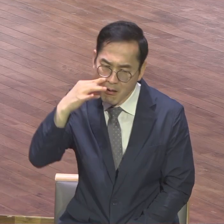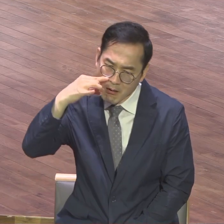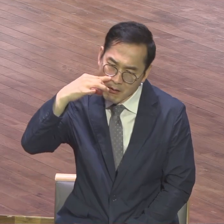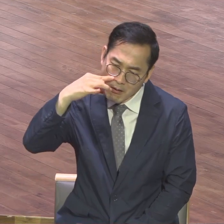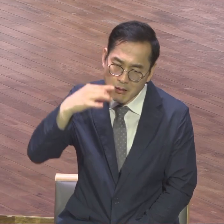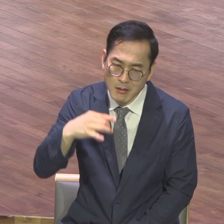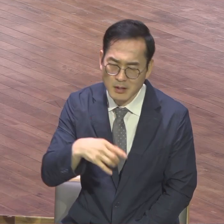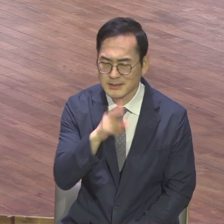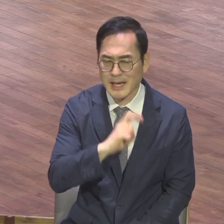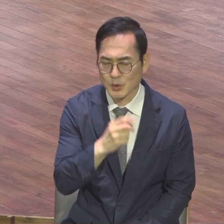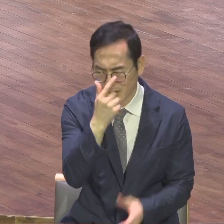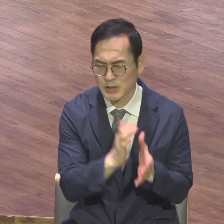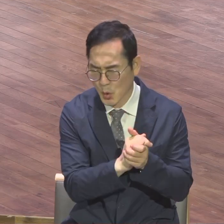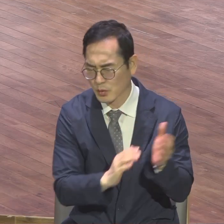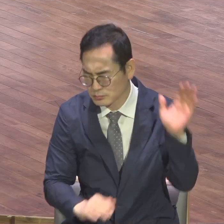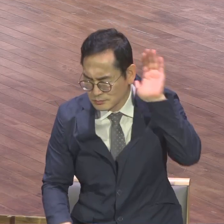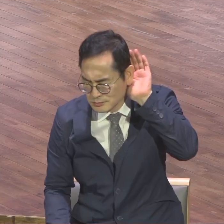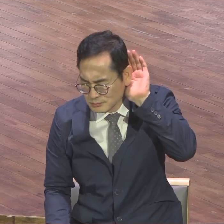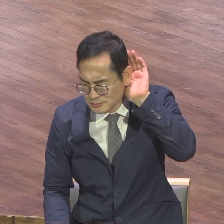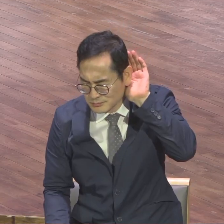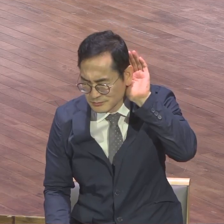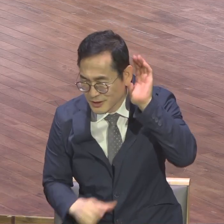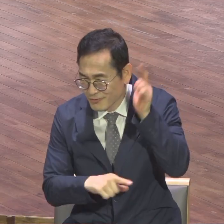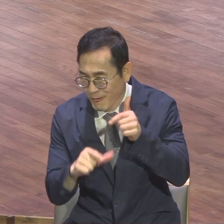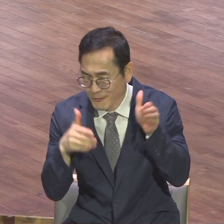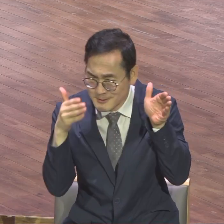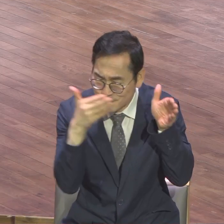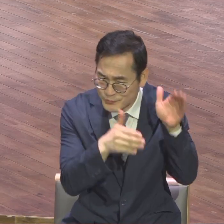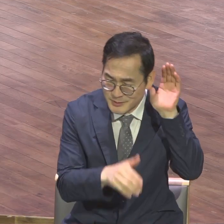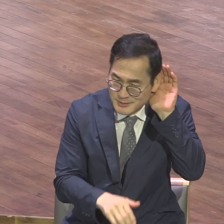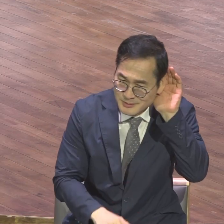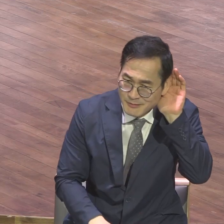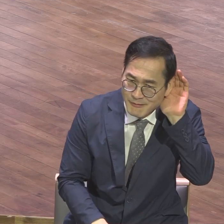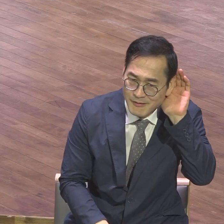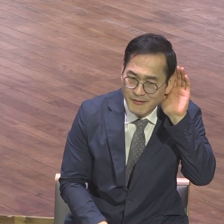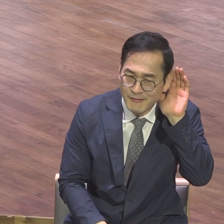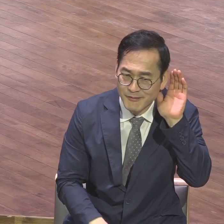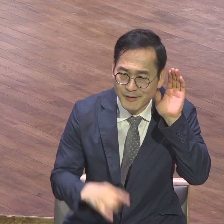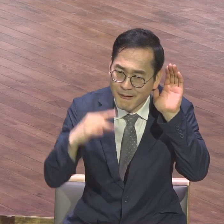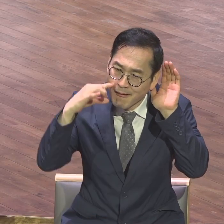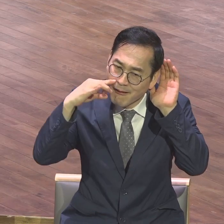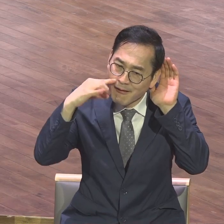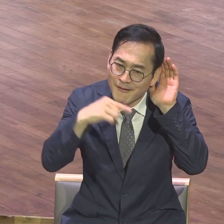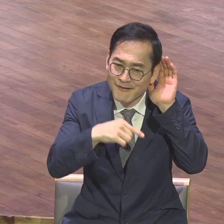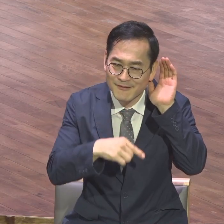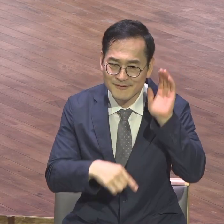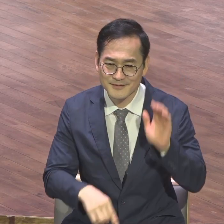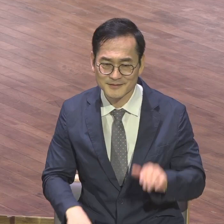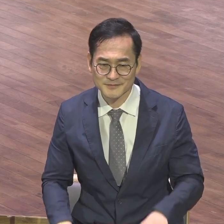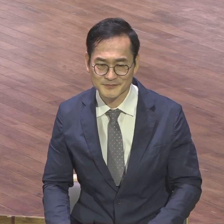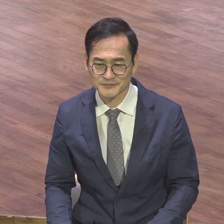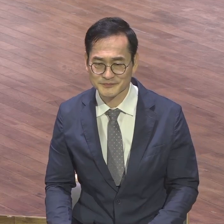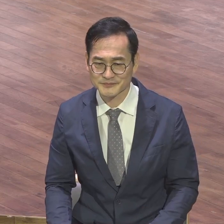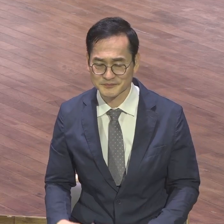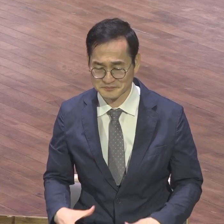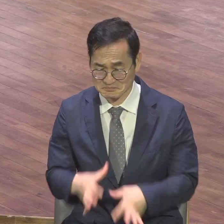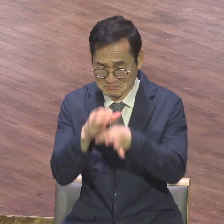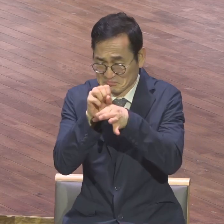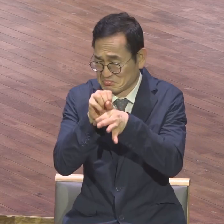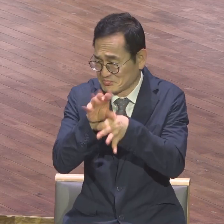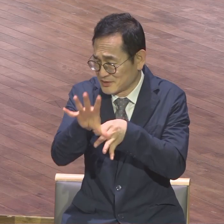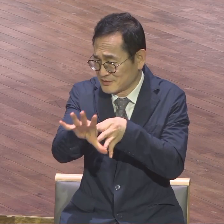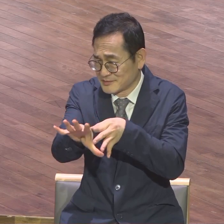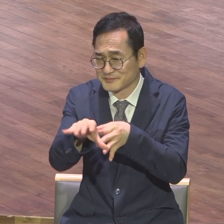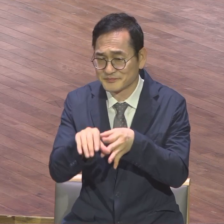귀를 기울였어요. 이 바울과 실라가 감옥 안에서 빛의 망대를 세우니까 놀라운